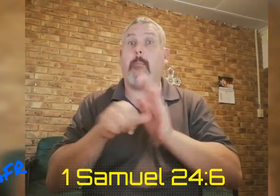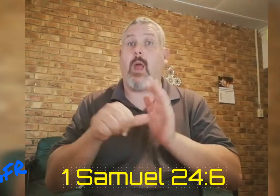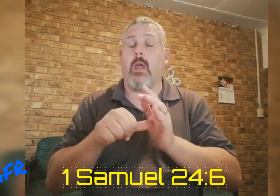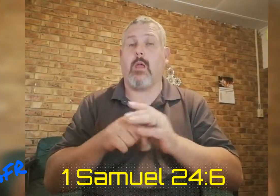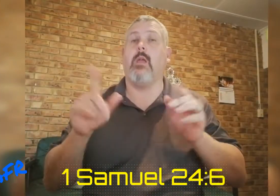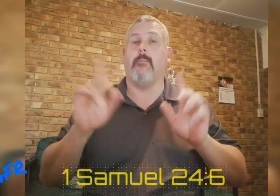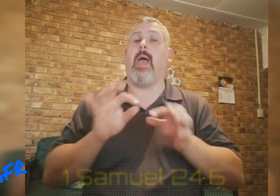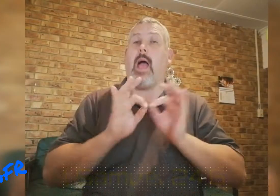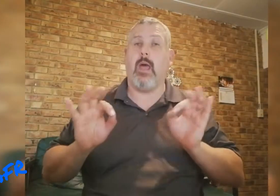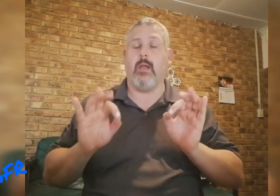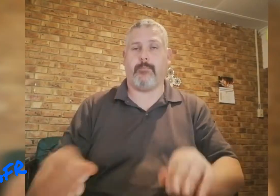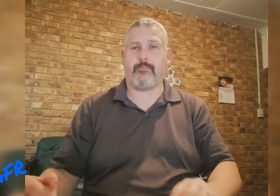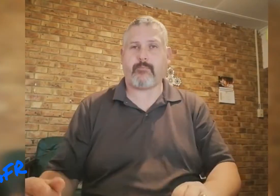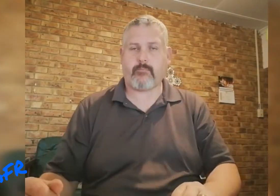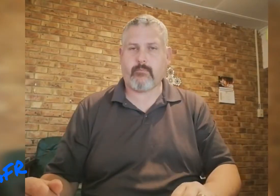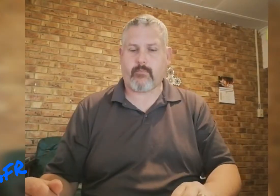baie belangrijk, baie heilig.